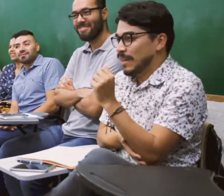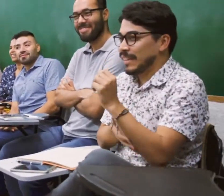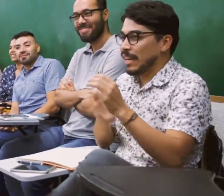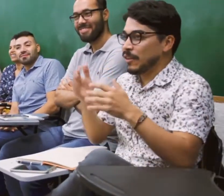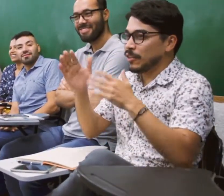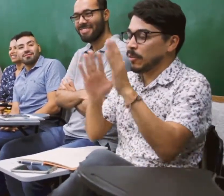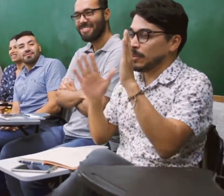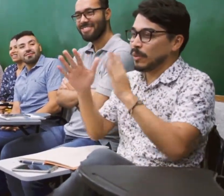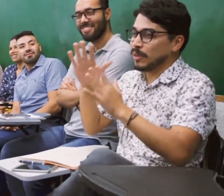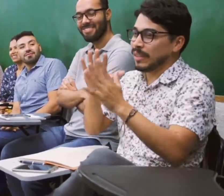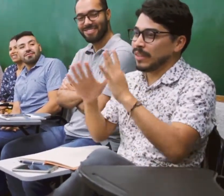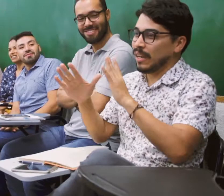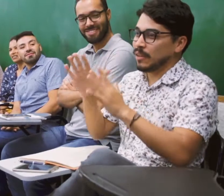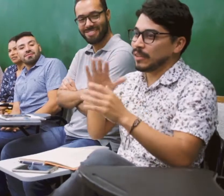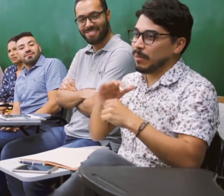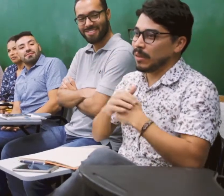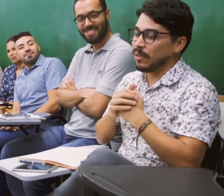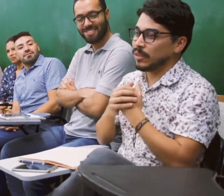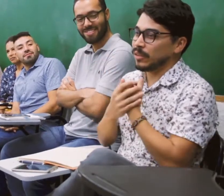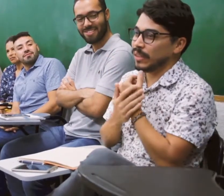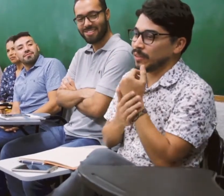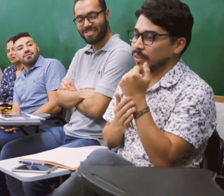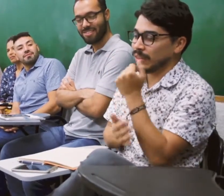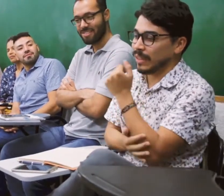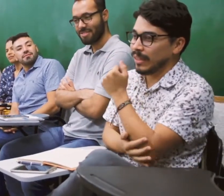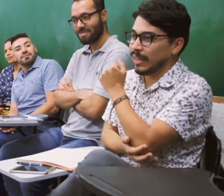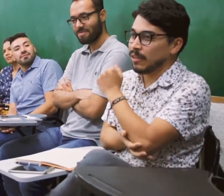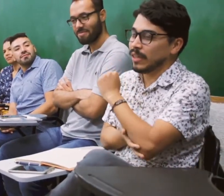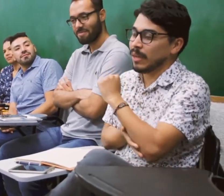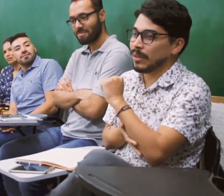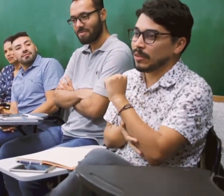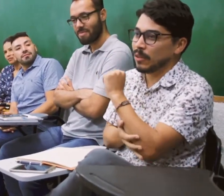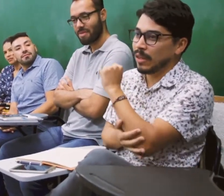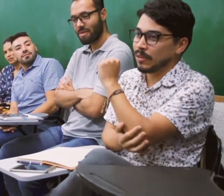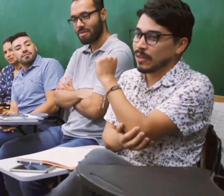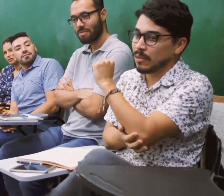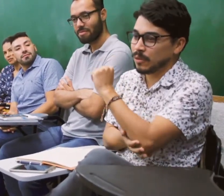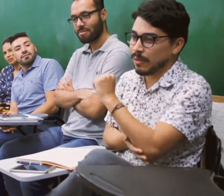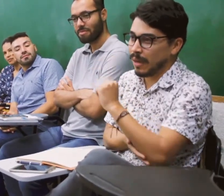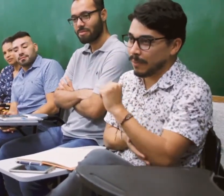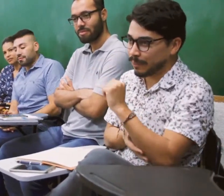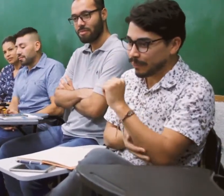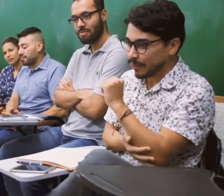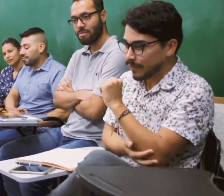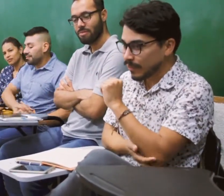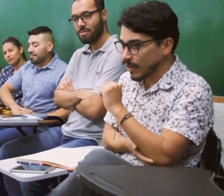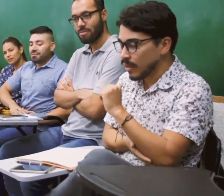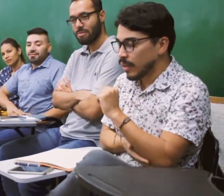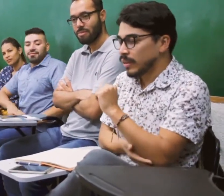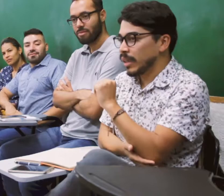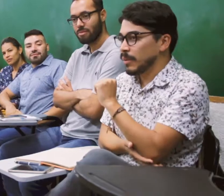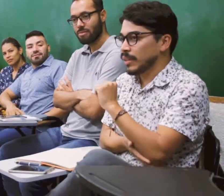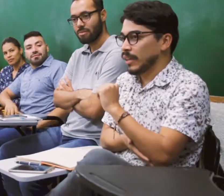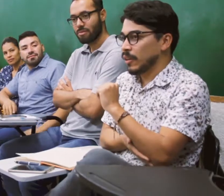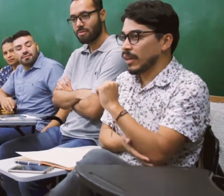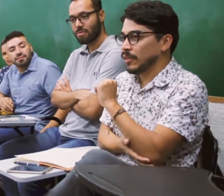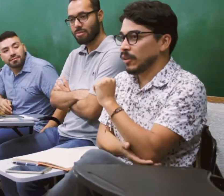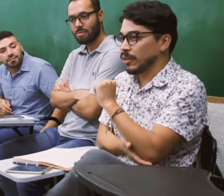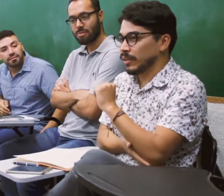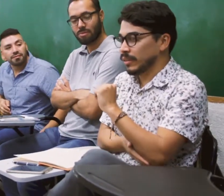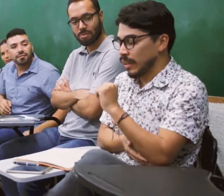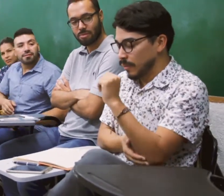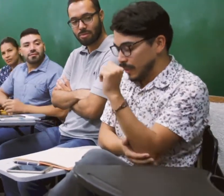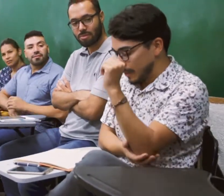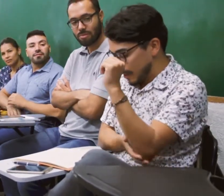en la mesa de la UNESCO pusimos en diálogo también con otro texto, que es el de los lineamientos de educación inclusiva del Ministerio de